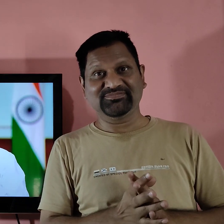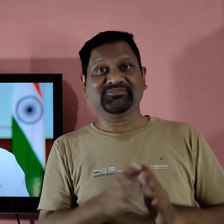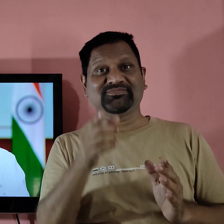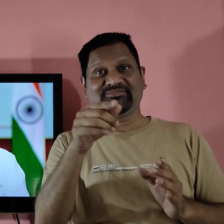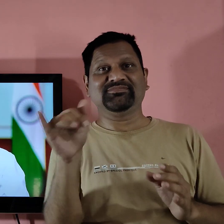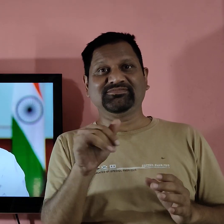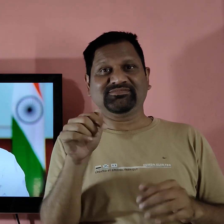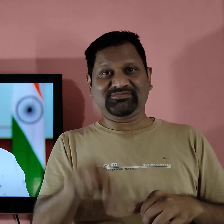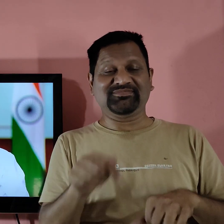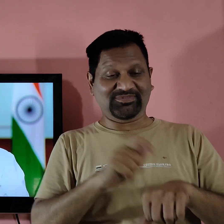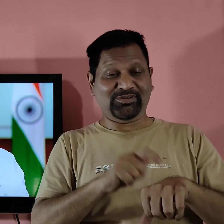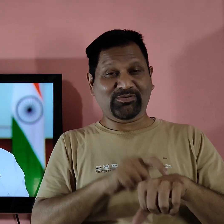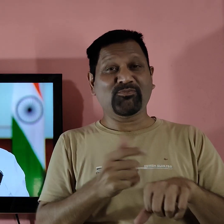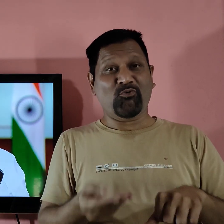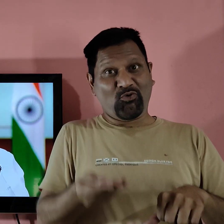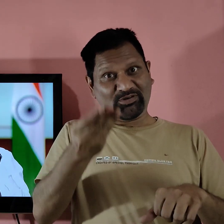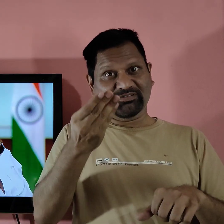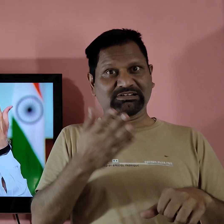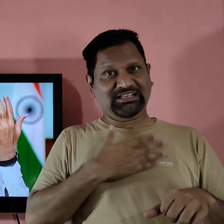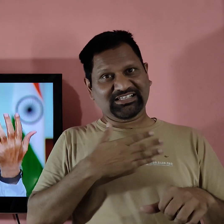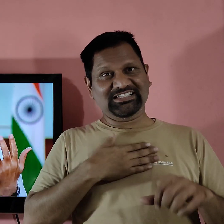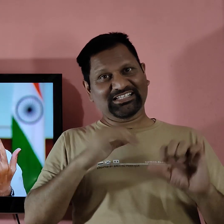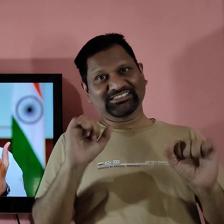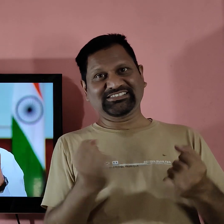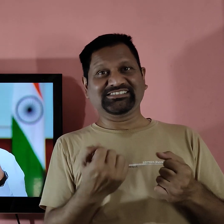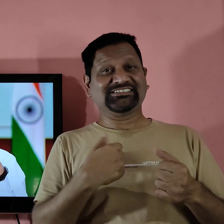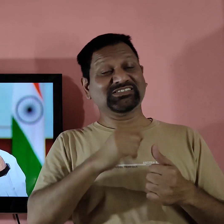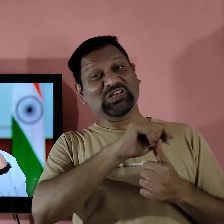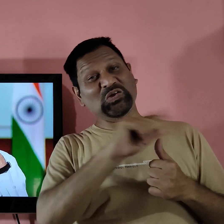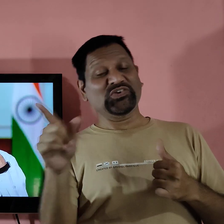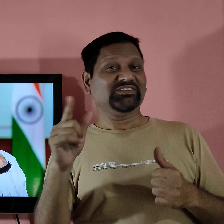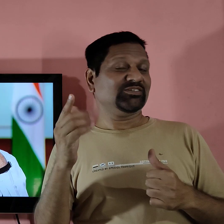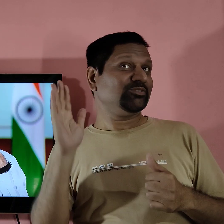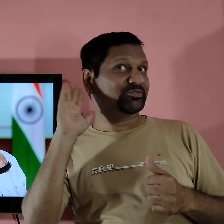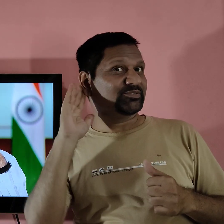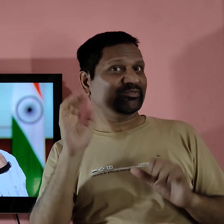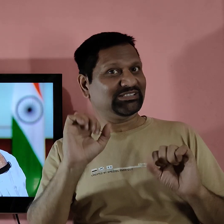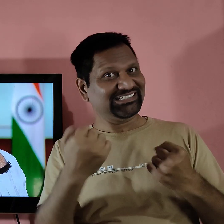शायद समय ज्यादा होता और मैं सबको सुन पाता,